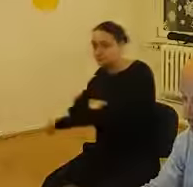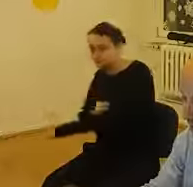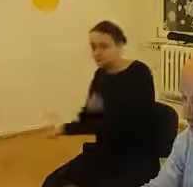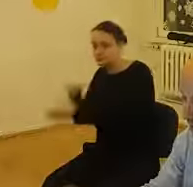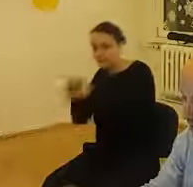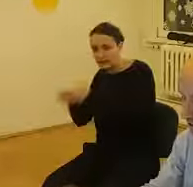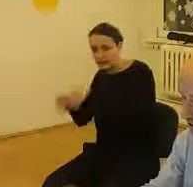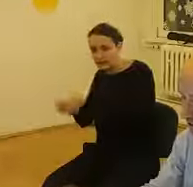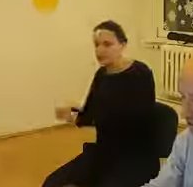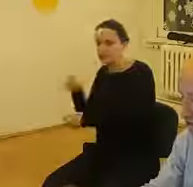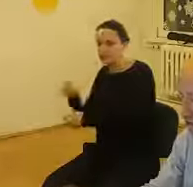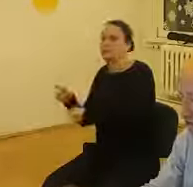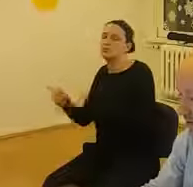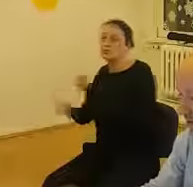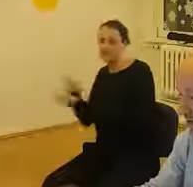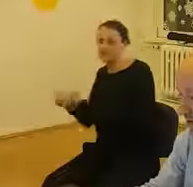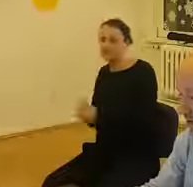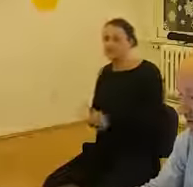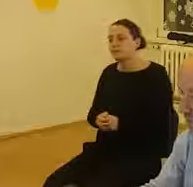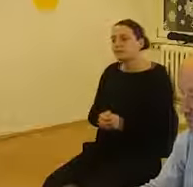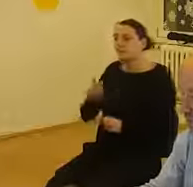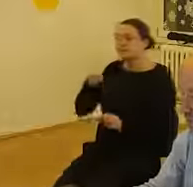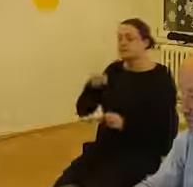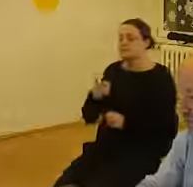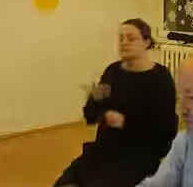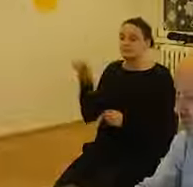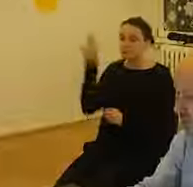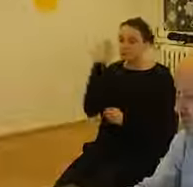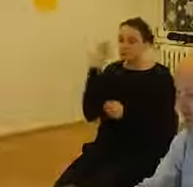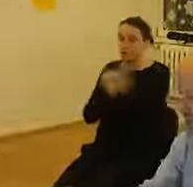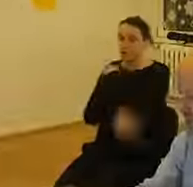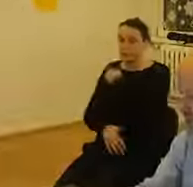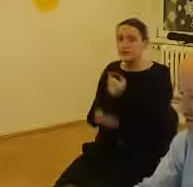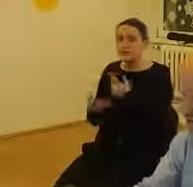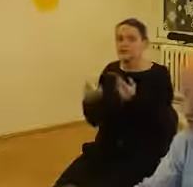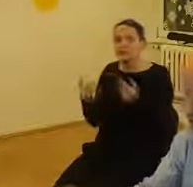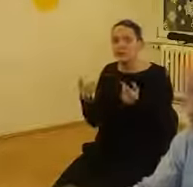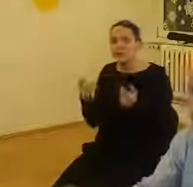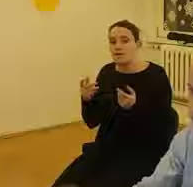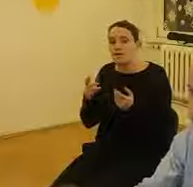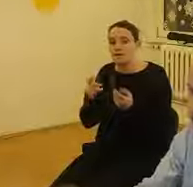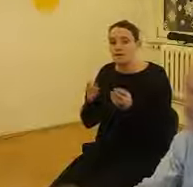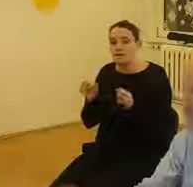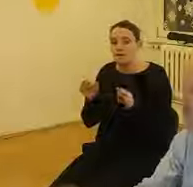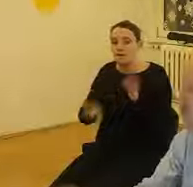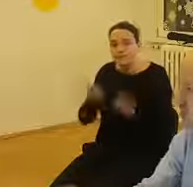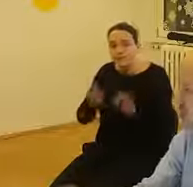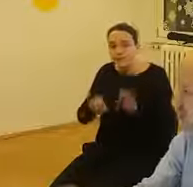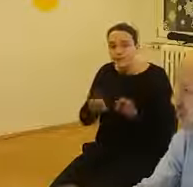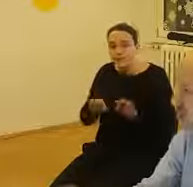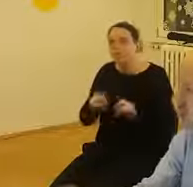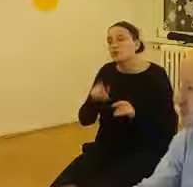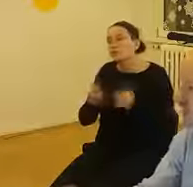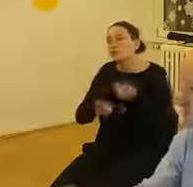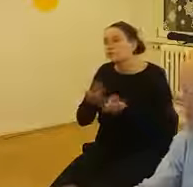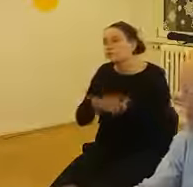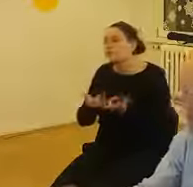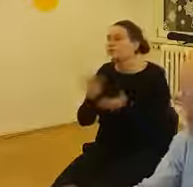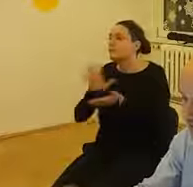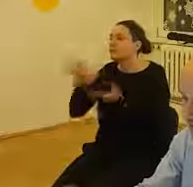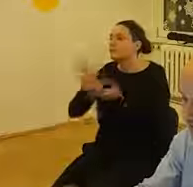Ja mogę tylko powiedzieć, że w poprzednich wyborach my po prostu jako grupa inicjatywna się zebraliśmy w 15 osób, zrobiliśmy wspólną